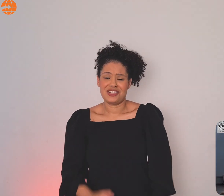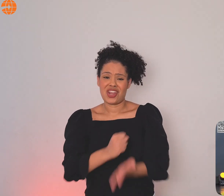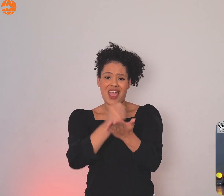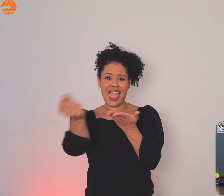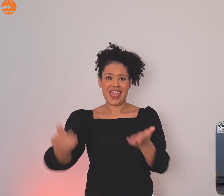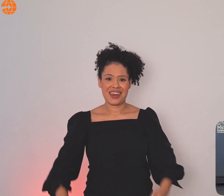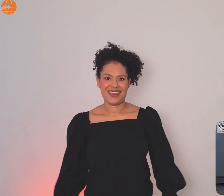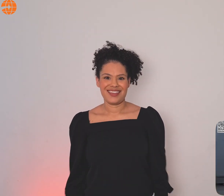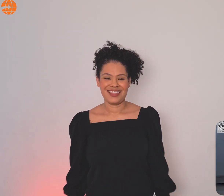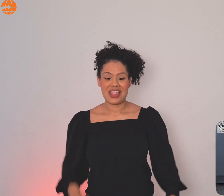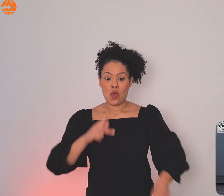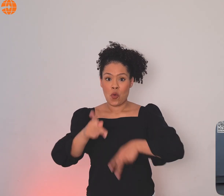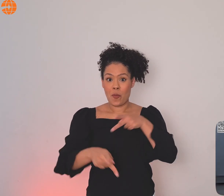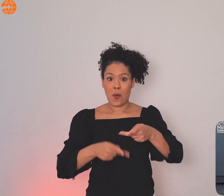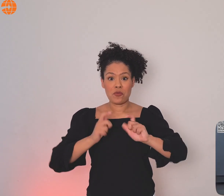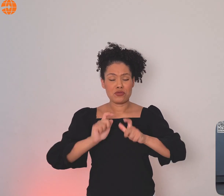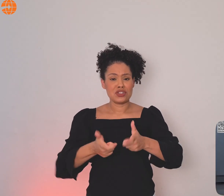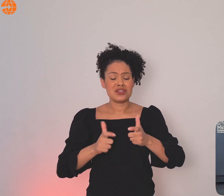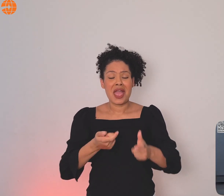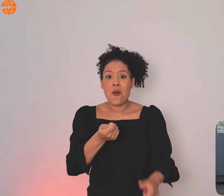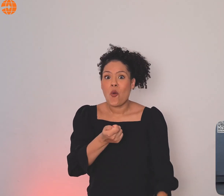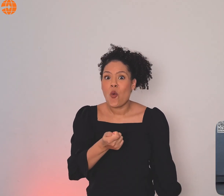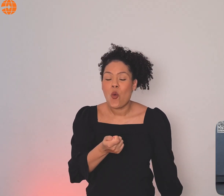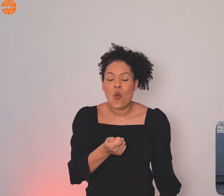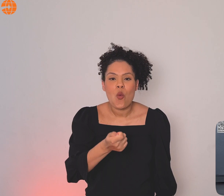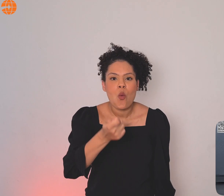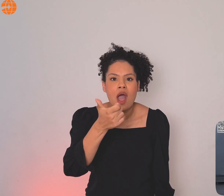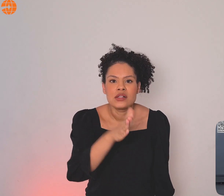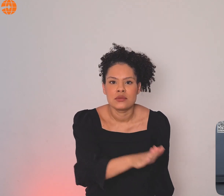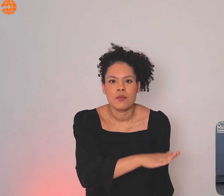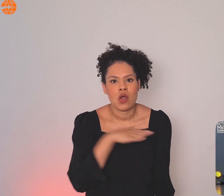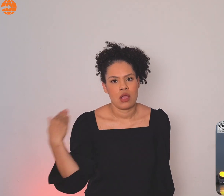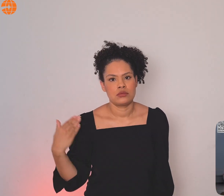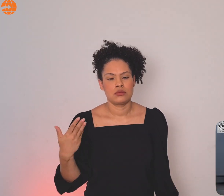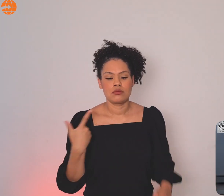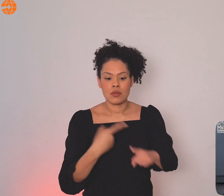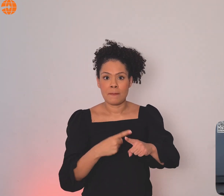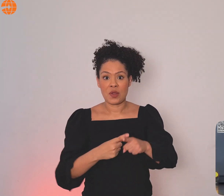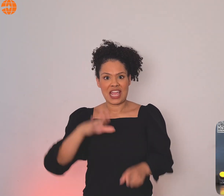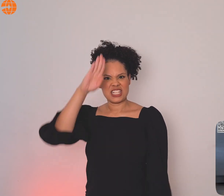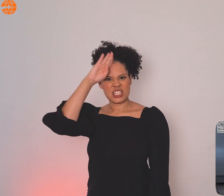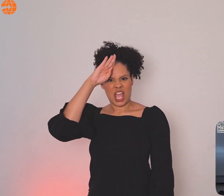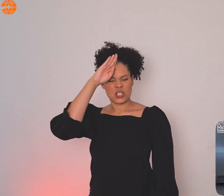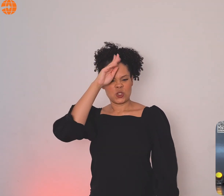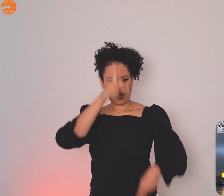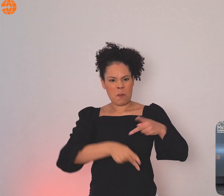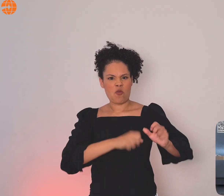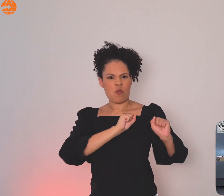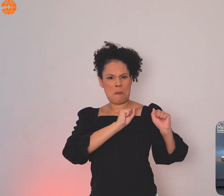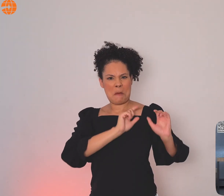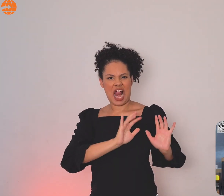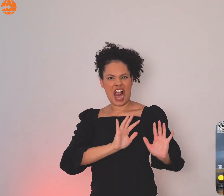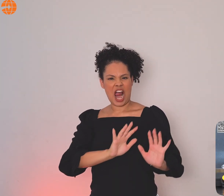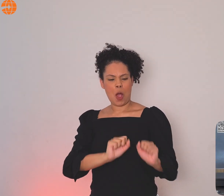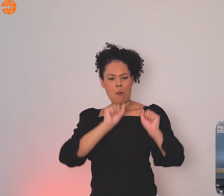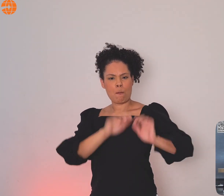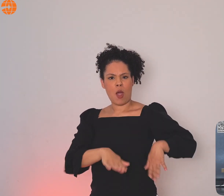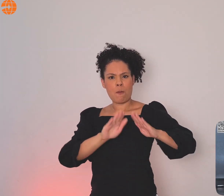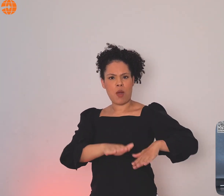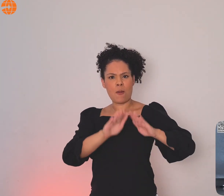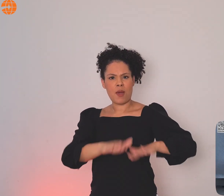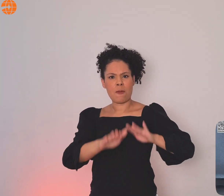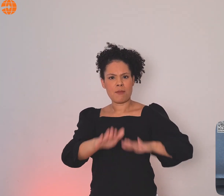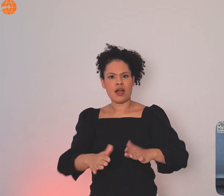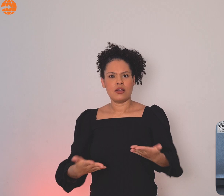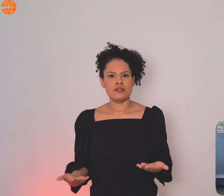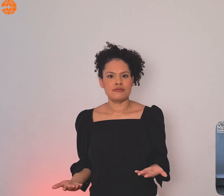da morte. Eles estão a 1 minuto da morte. Eles estão a 1 segundo da morte. E o que Deus falou para